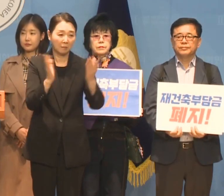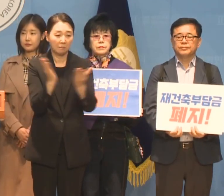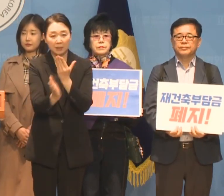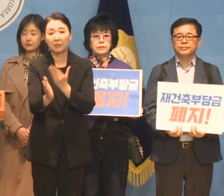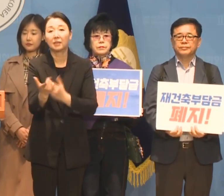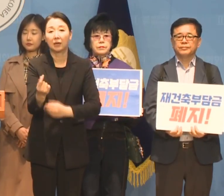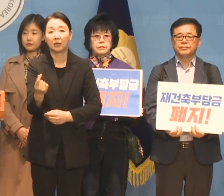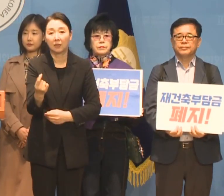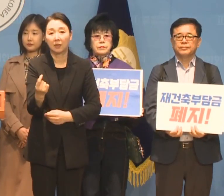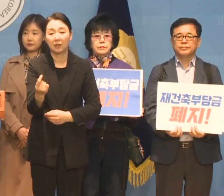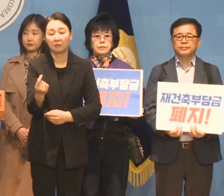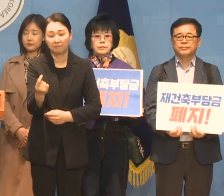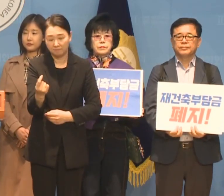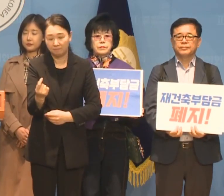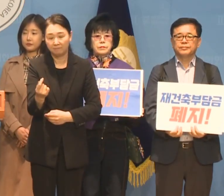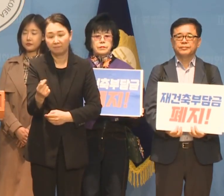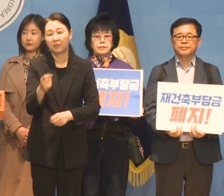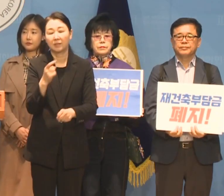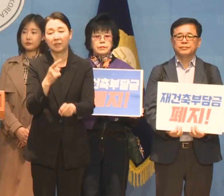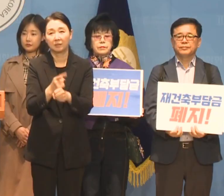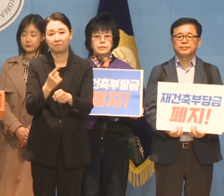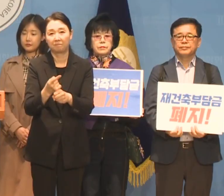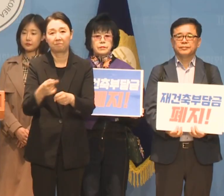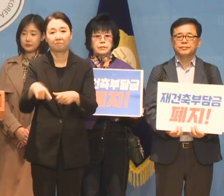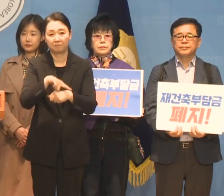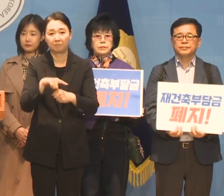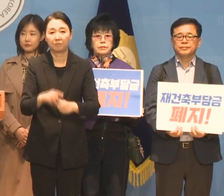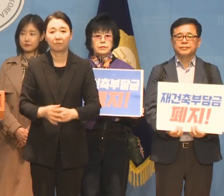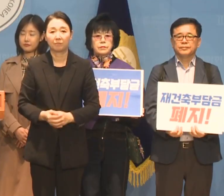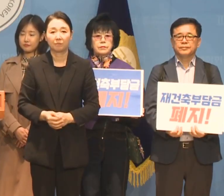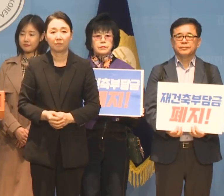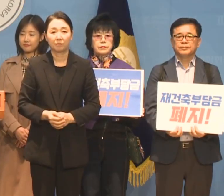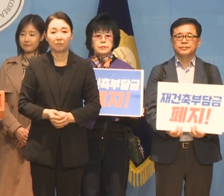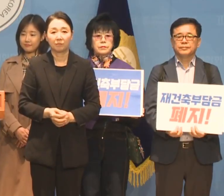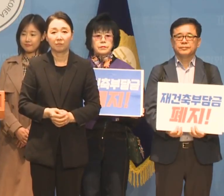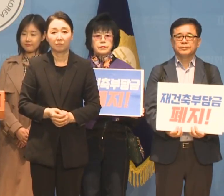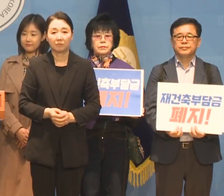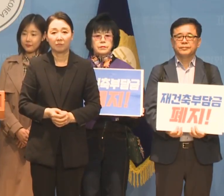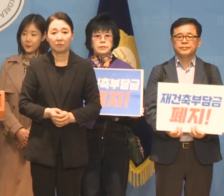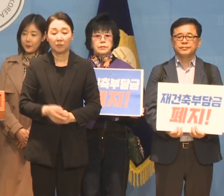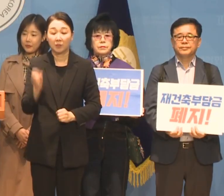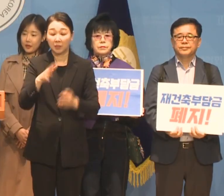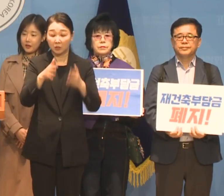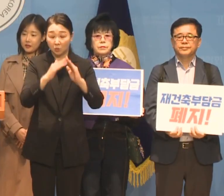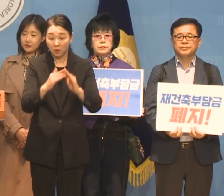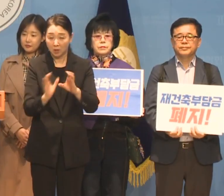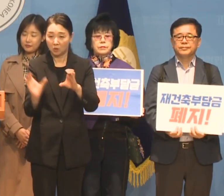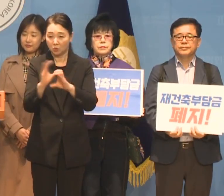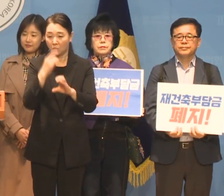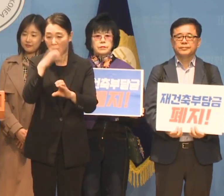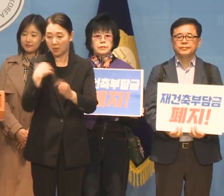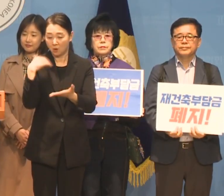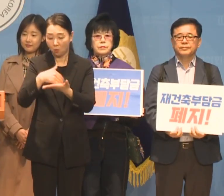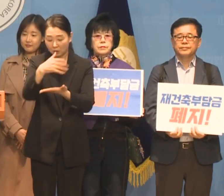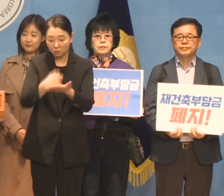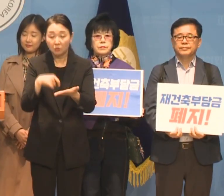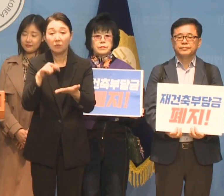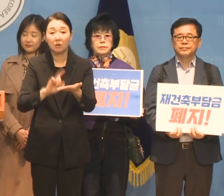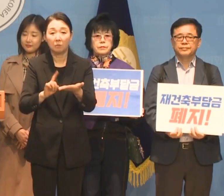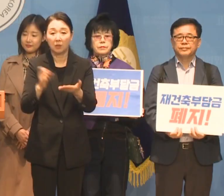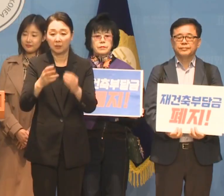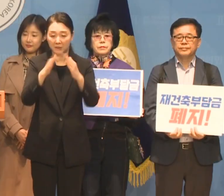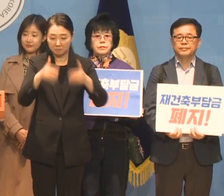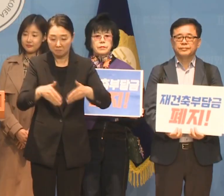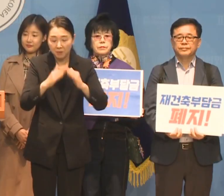불가능한 형해화된 제도임을 증명하고 있습니다. 무엇보다 재건축 초과이익 환수제는 재건축 사업에